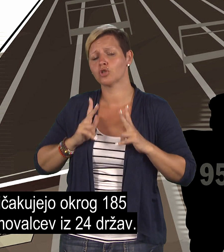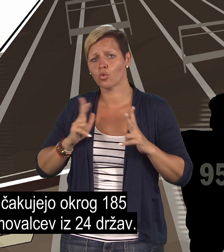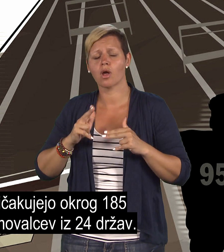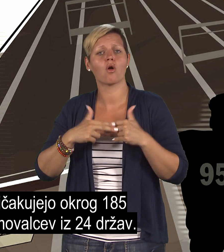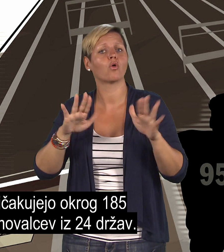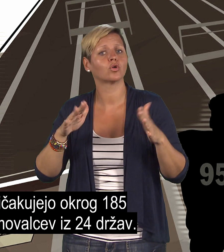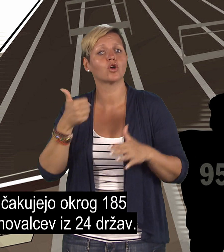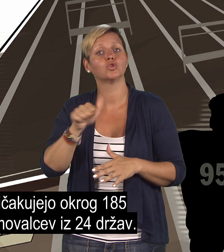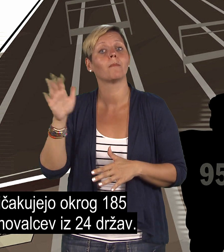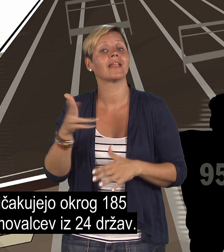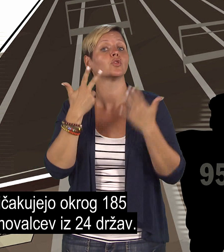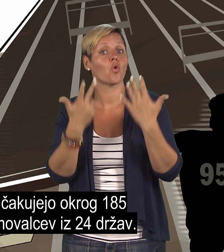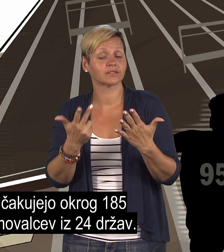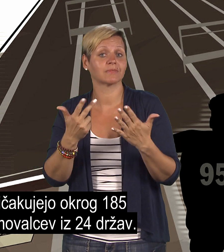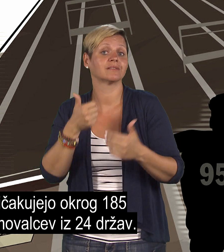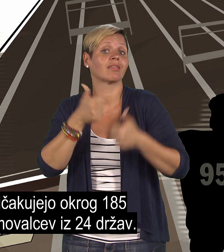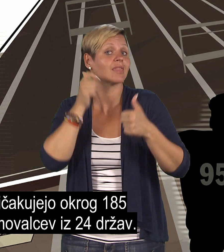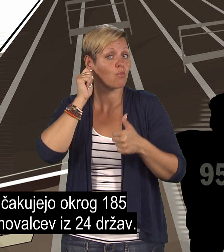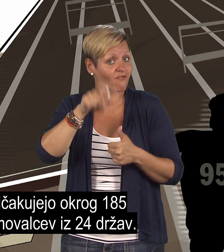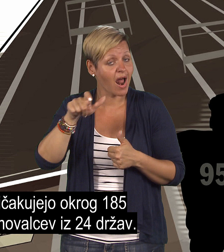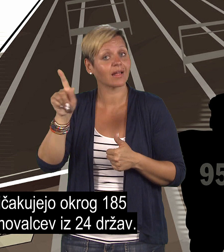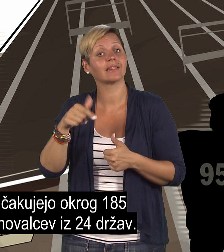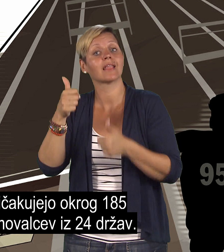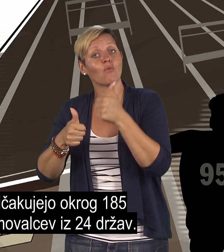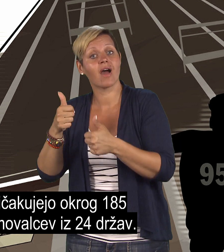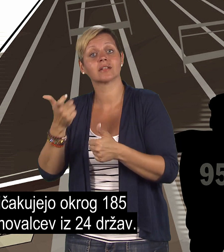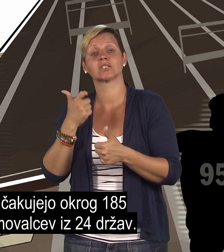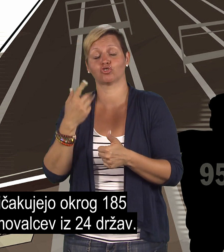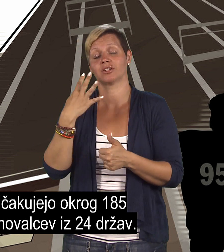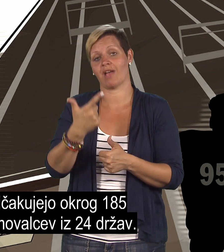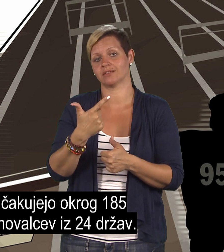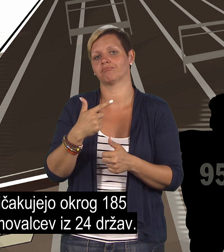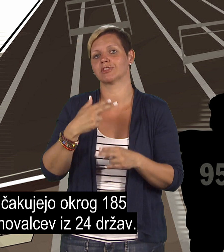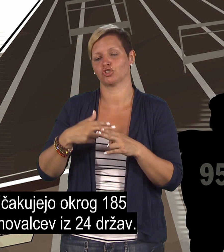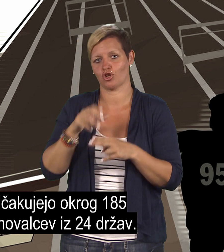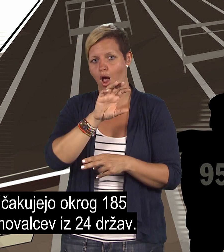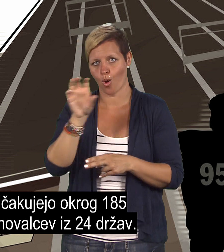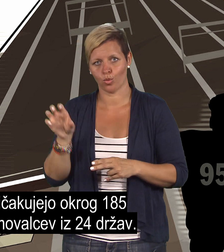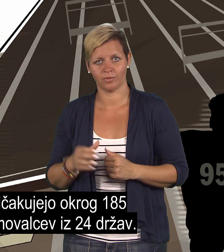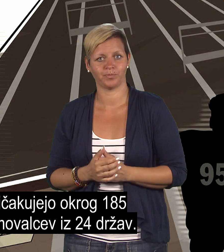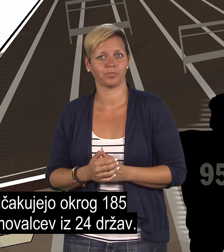Organizatorji pričakujejo okrog 185 tekmovalk in tekmovalcev iz 24 držav.